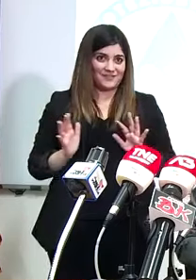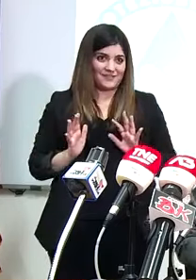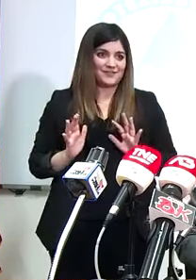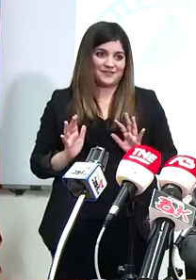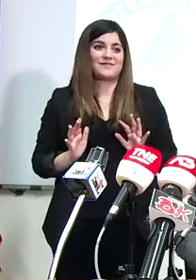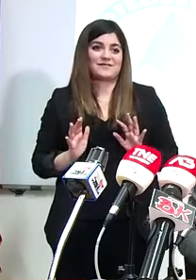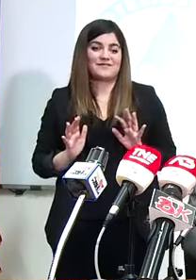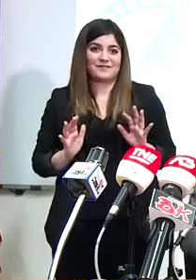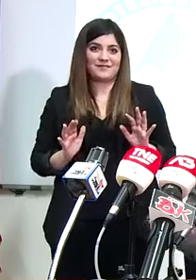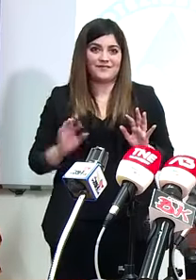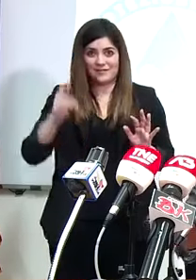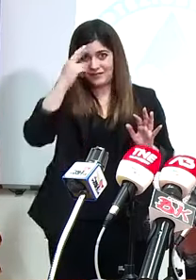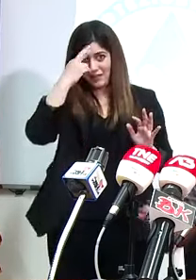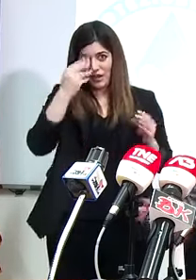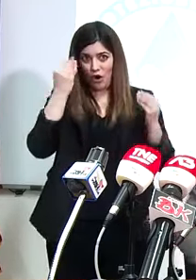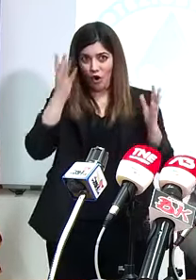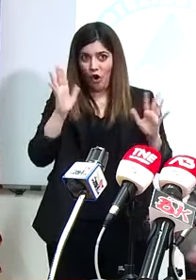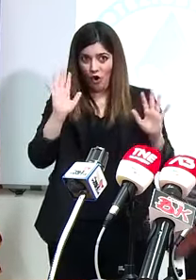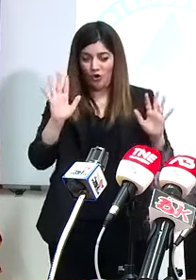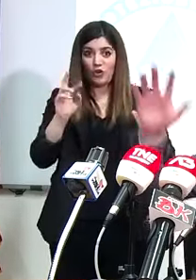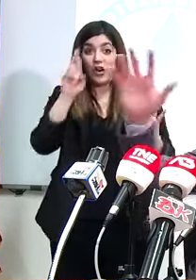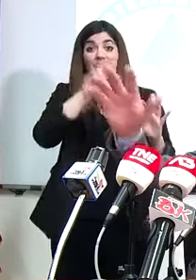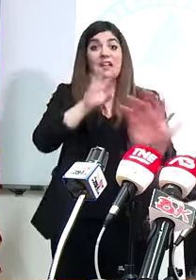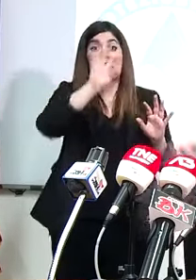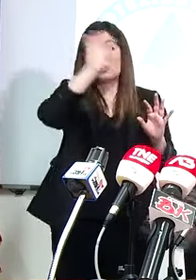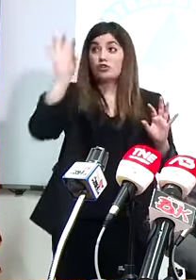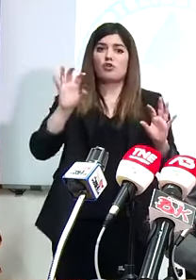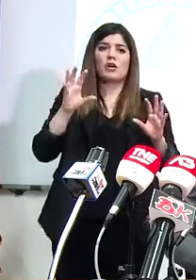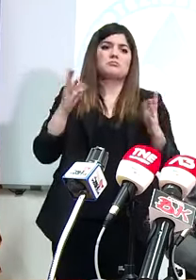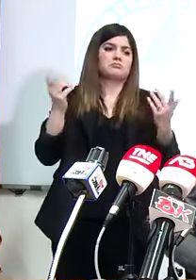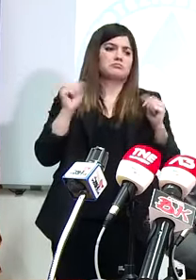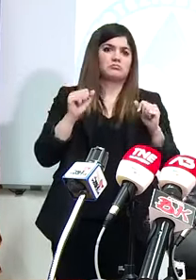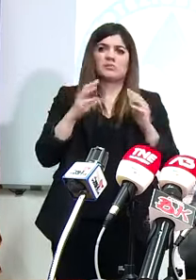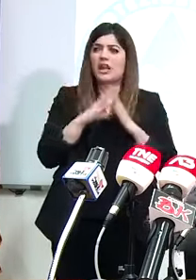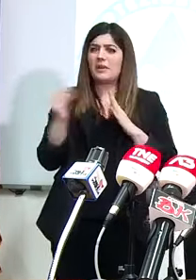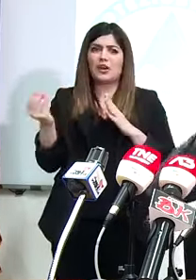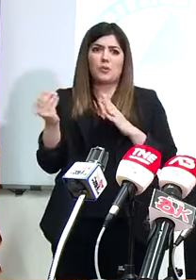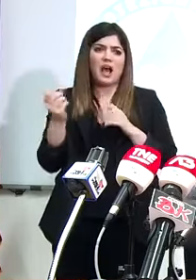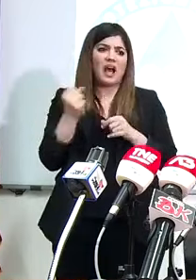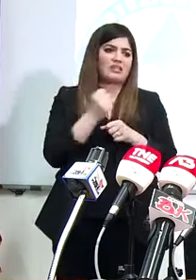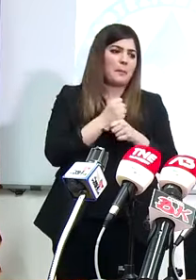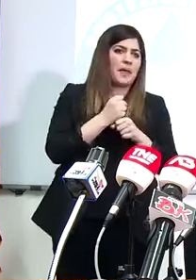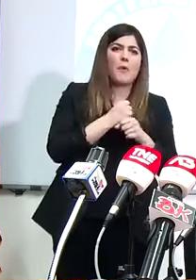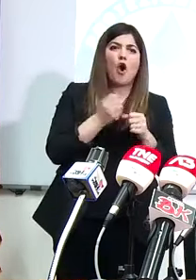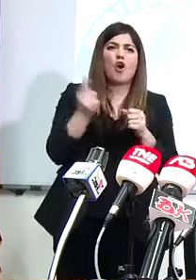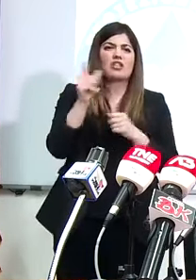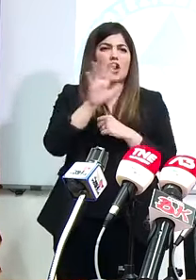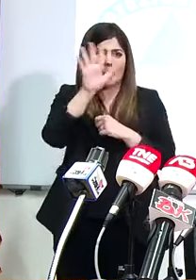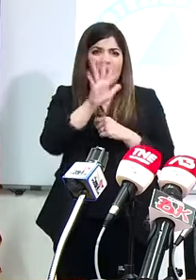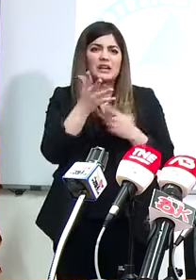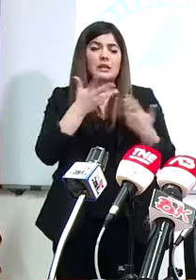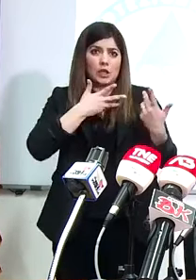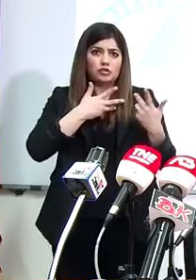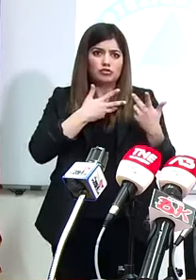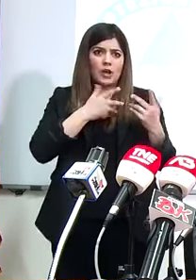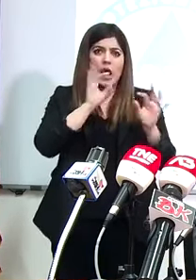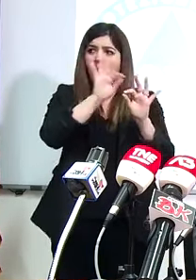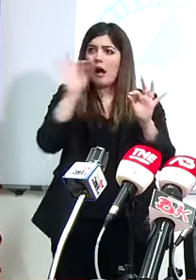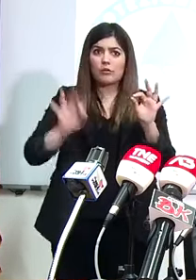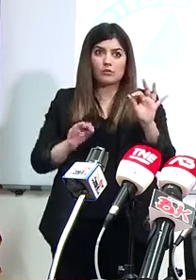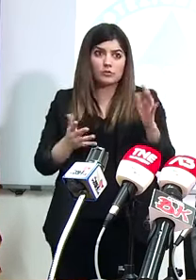ricordiamo che tutte le regioni che hanno dichiarato non c'è la dalla dell'emilia romagna piuttosto che il piemonte o la lombardia o chi per cui non